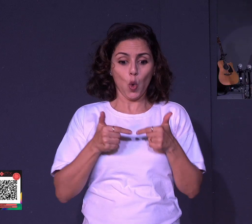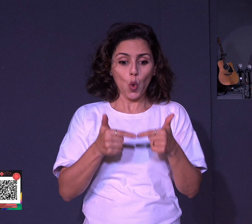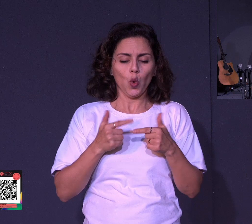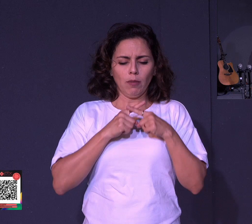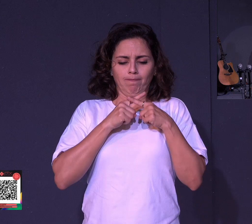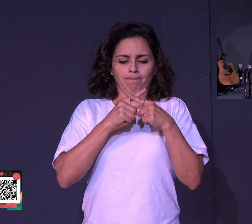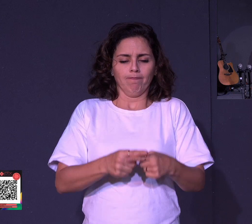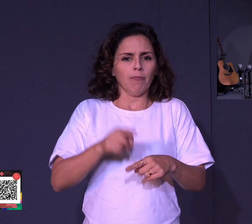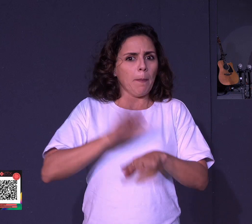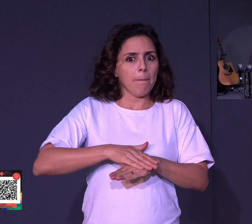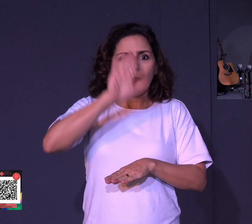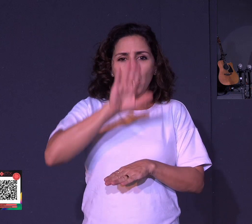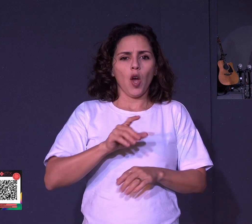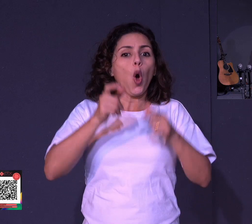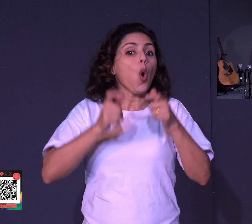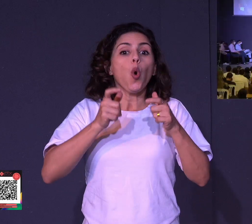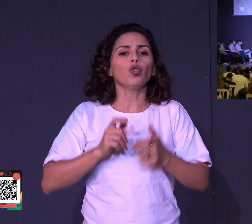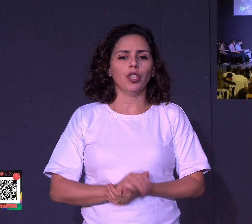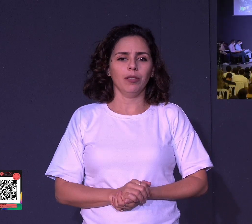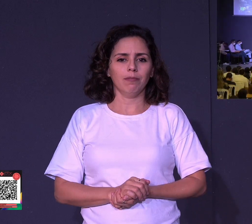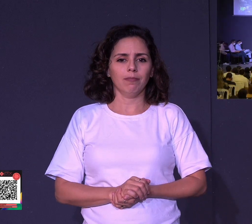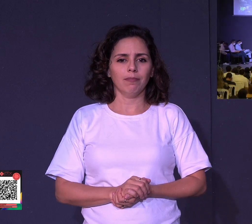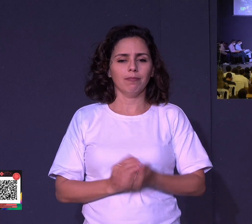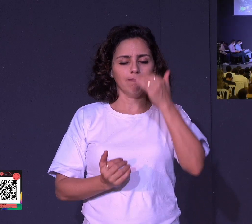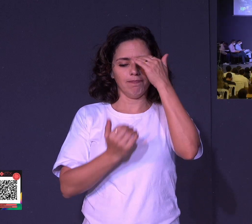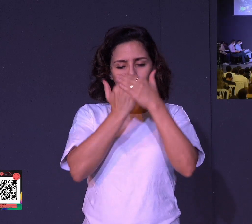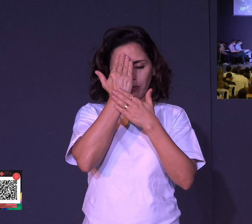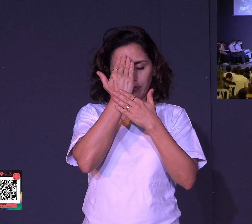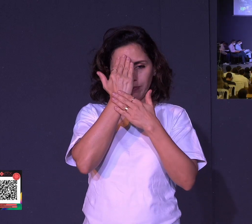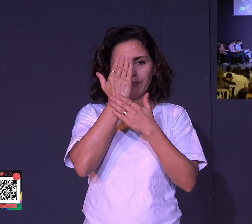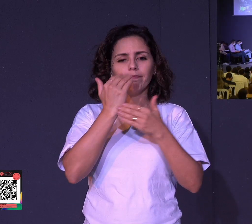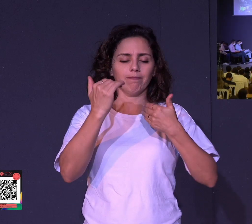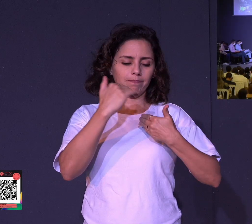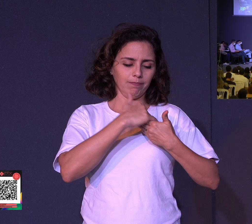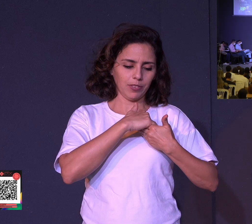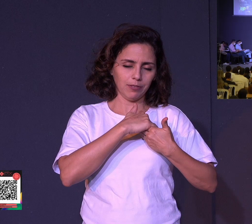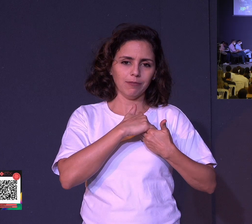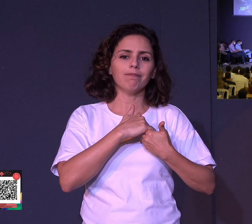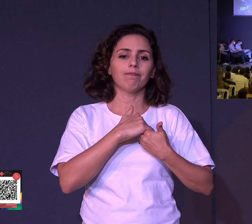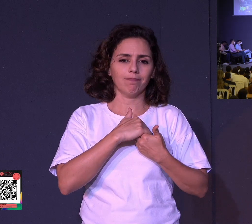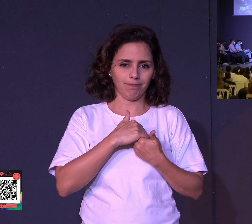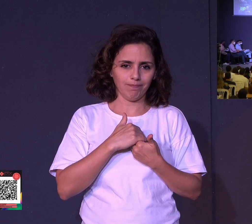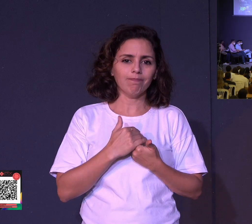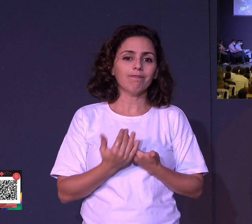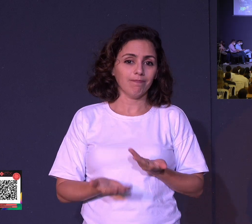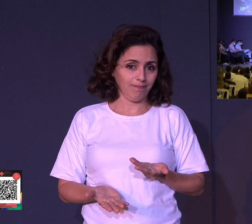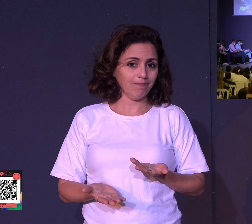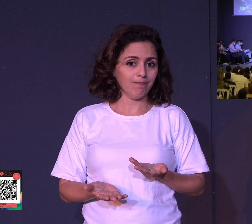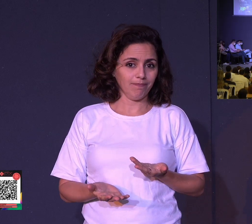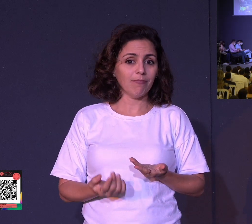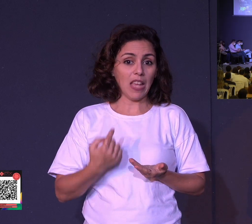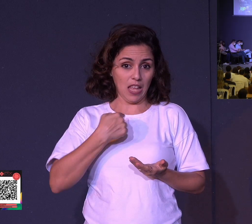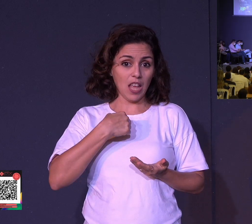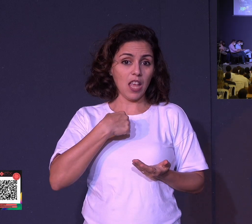São travadas na mente e no coração. O ser humano é aquilo que ele pensa. Por isso, eu tenho